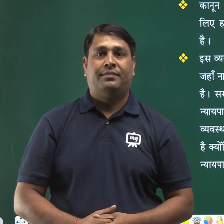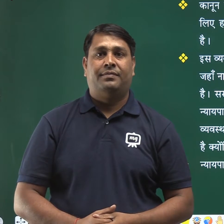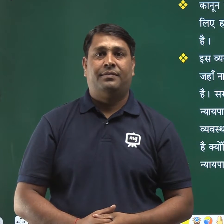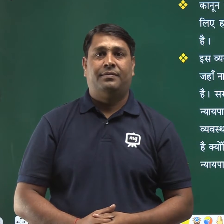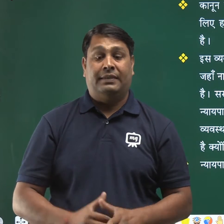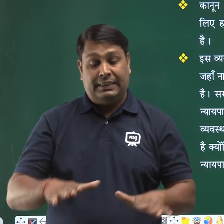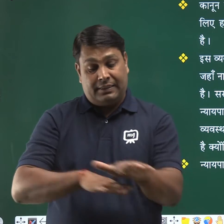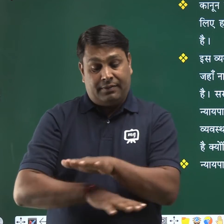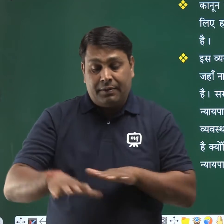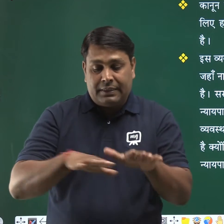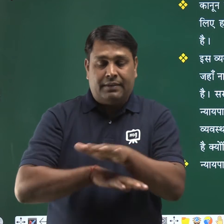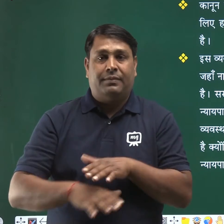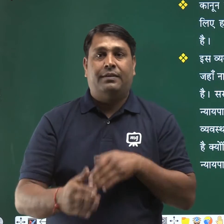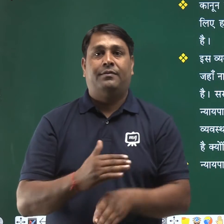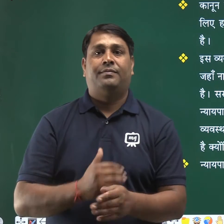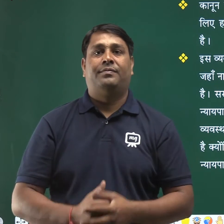इस व्यवस्था में